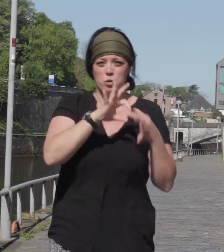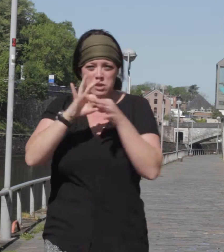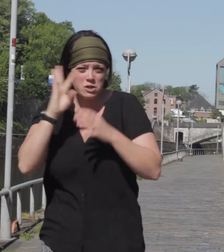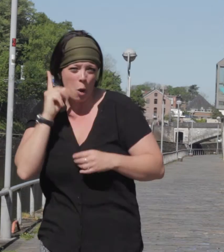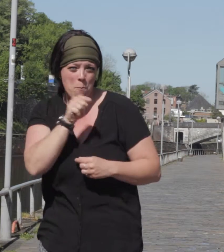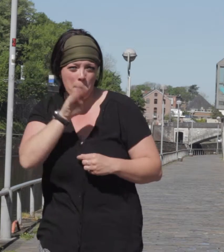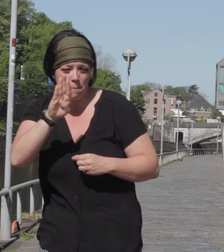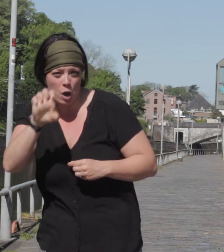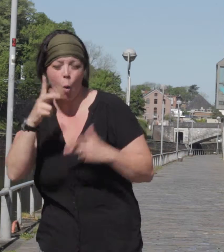info@unisound.be ou au numéro